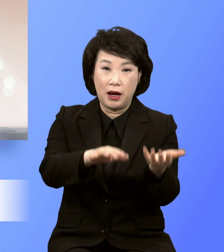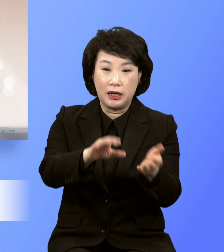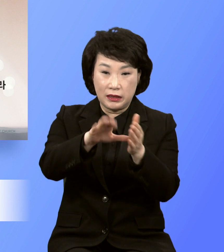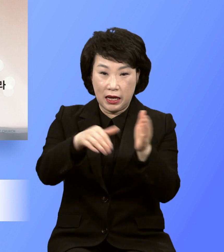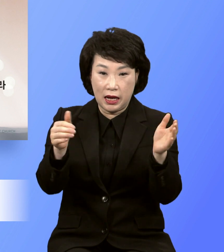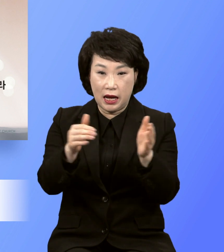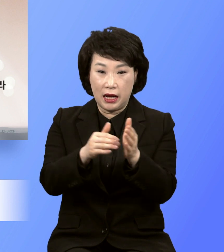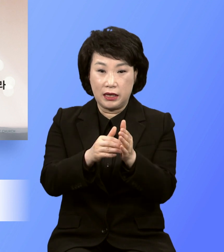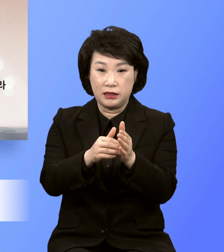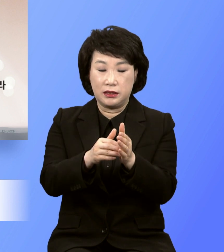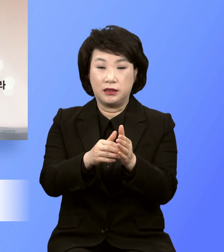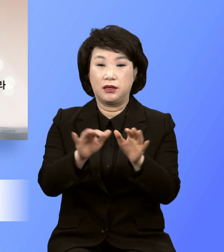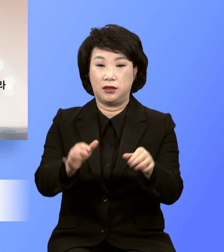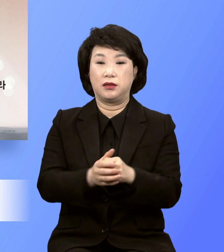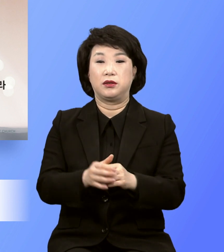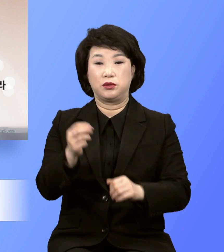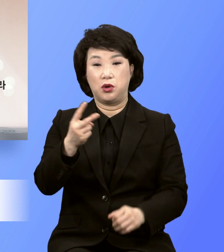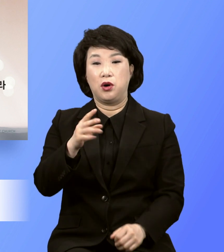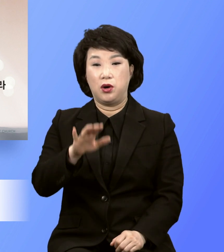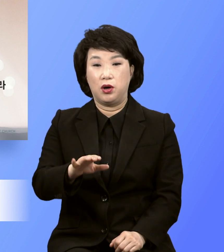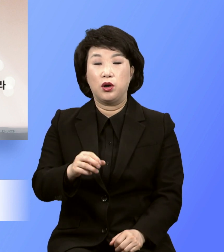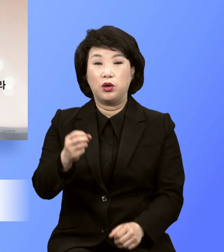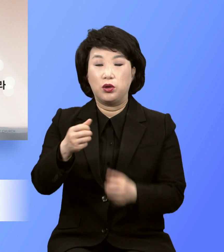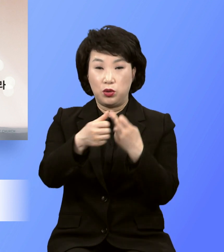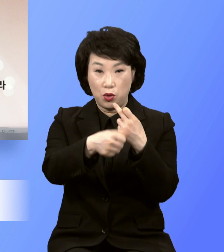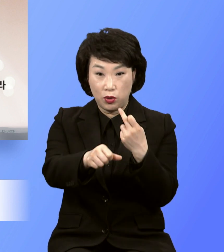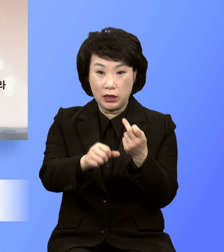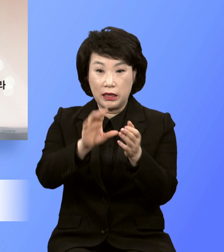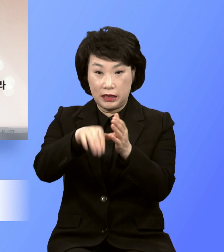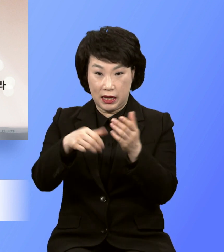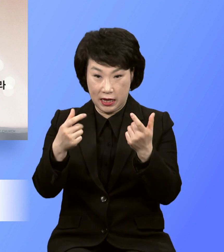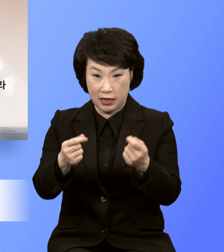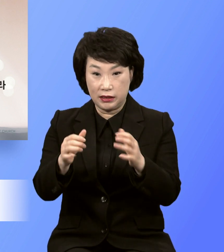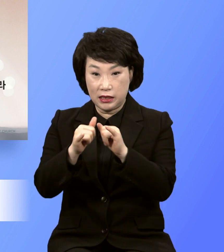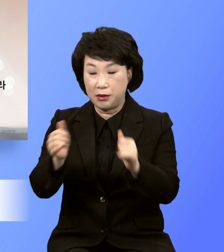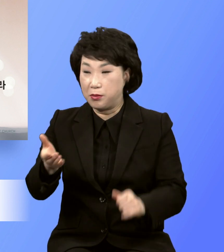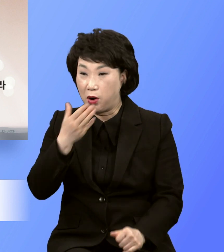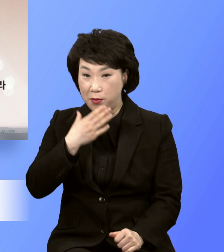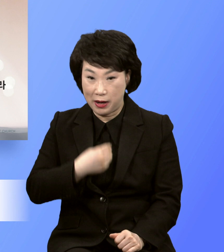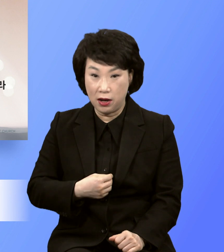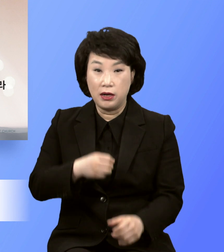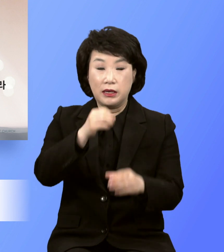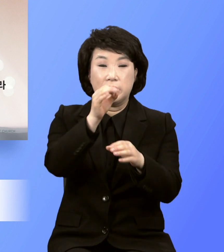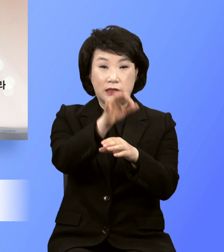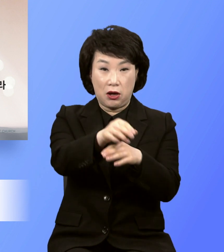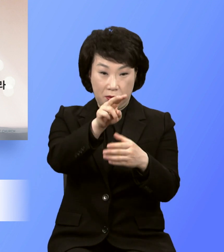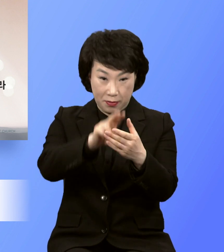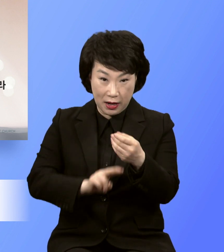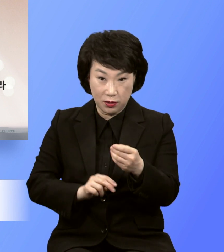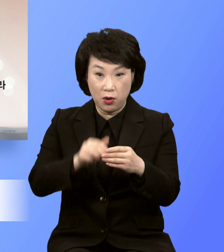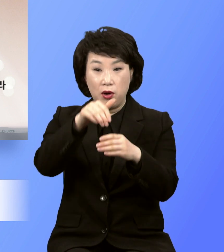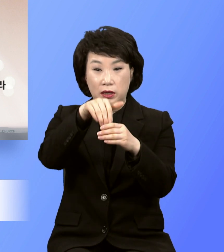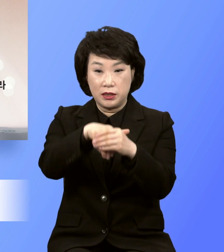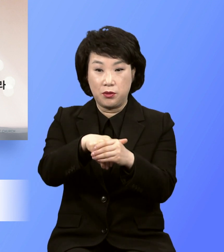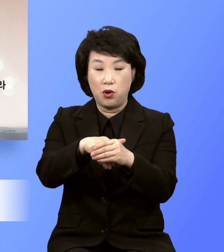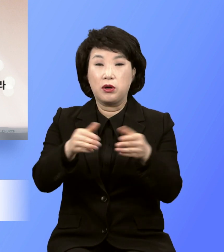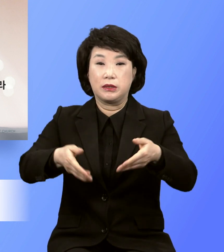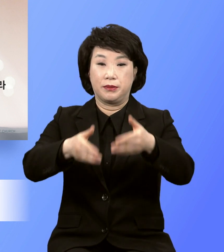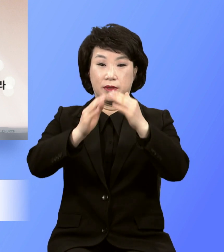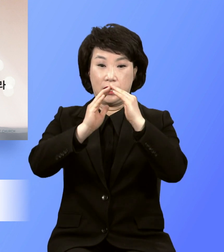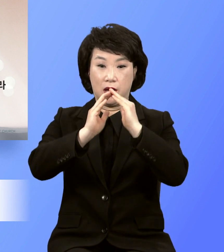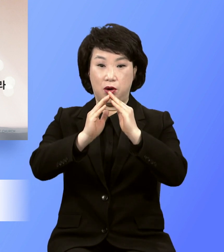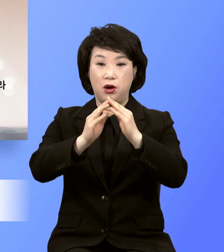다 멸하였으며 또 롯의 때와 같은 일이 사람들이 먹고 마시고 사고 팔고 심고